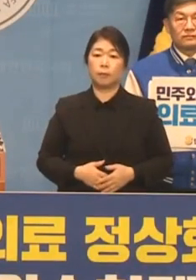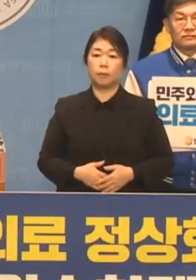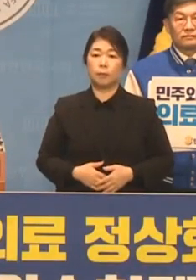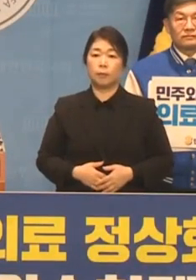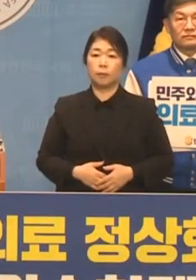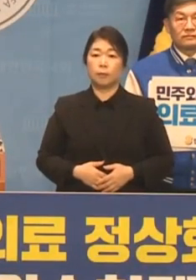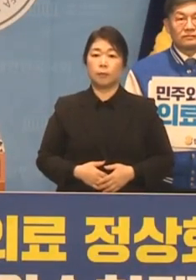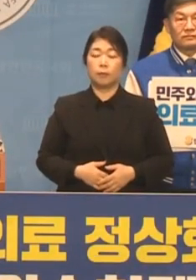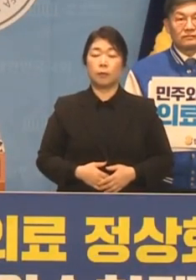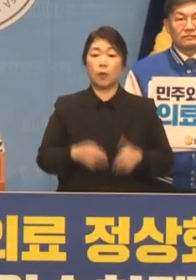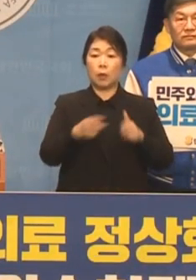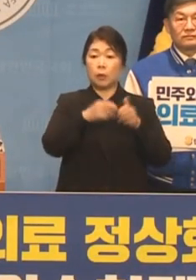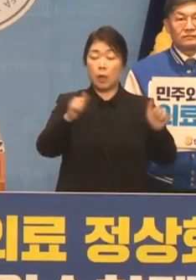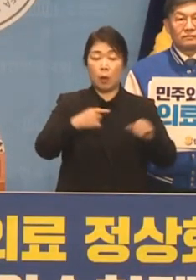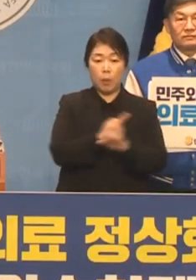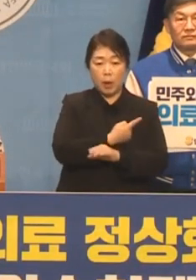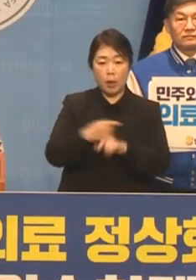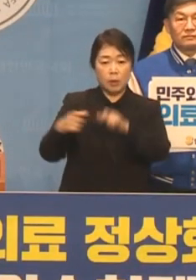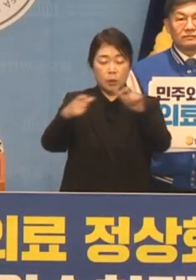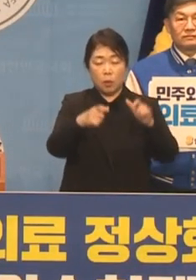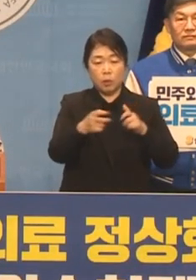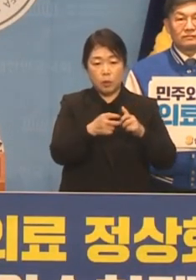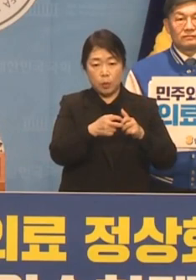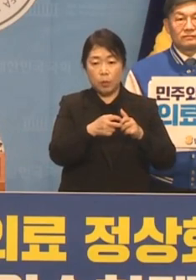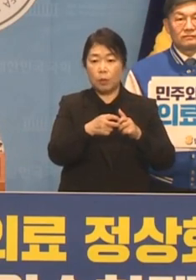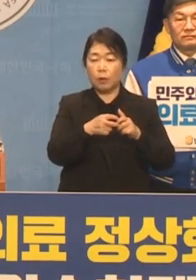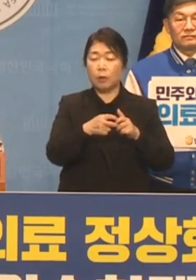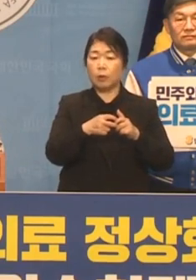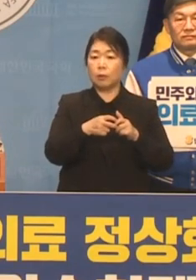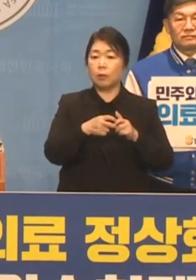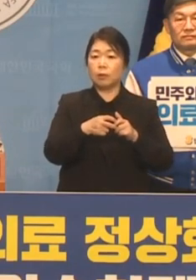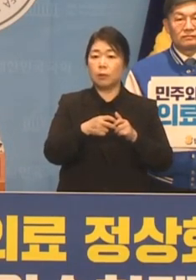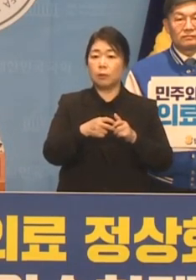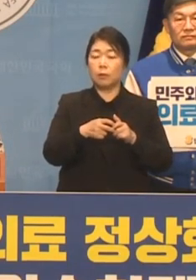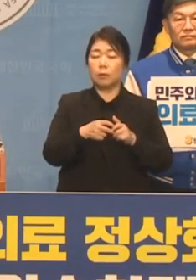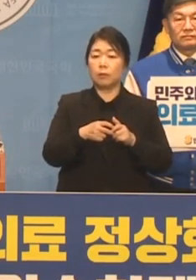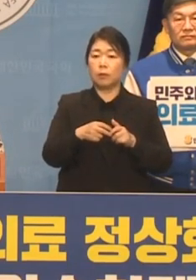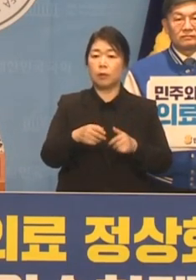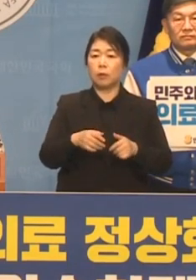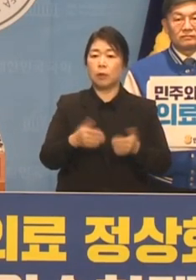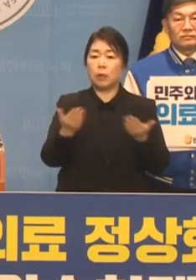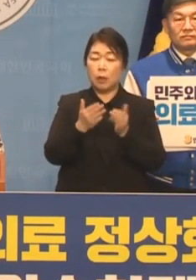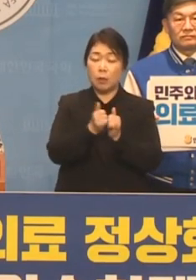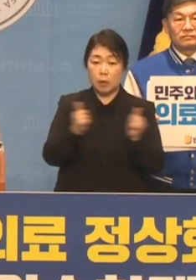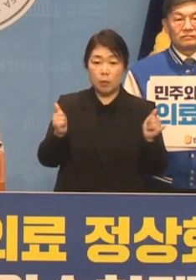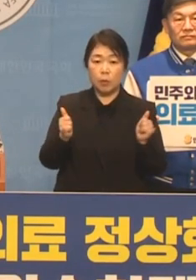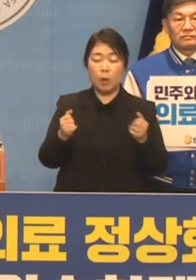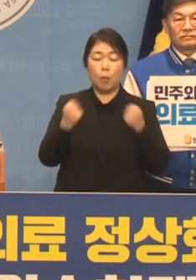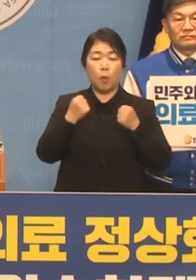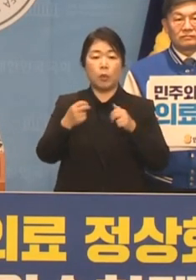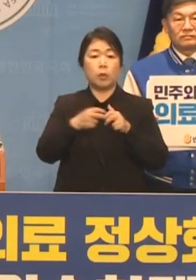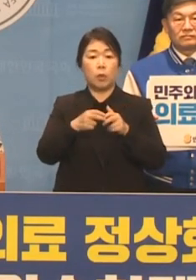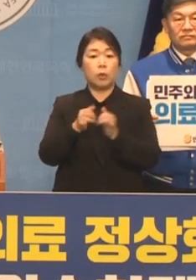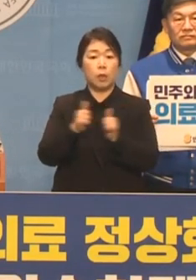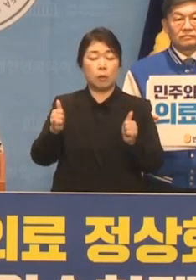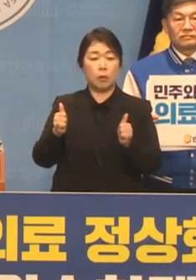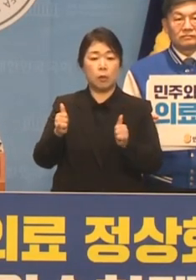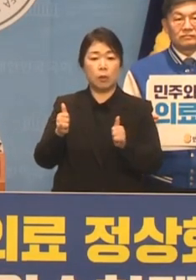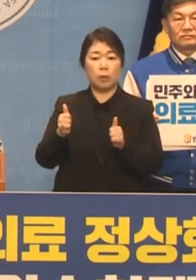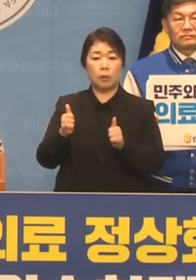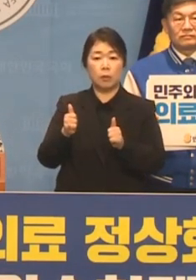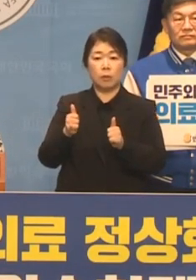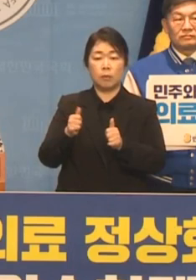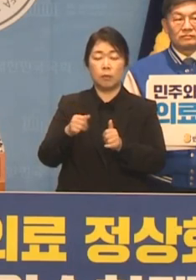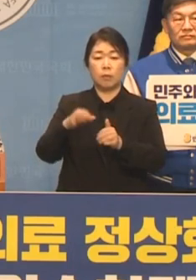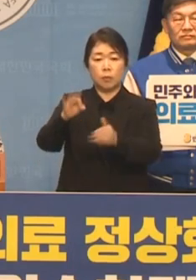하겠습니다 의사 외 지역 의료 지역 의사 외 지역 의료에 종사하는 보건의료인의 수가 보상도